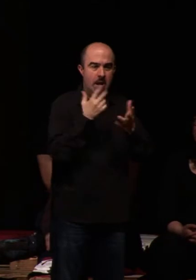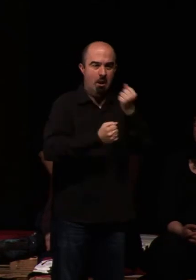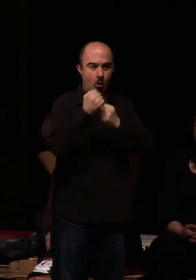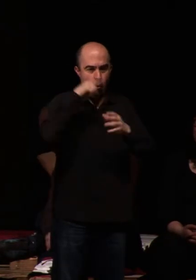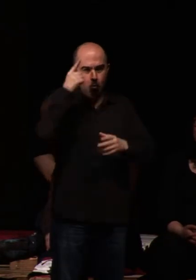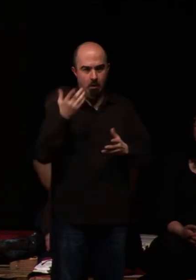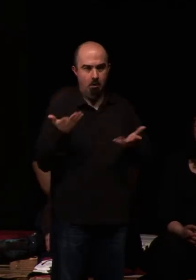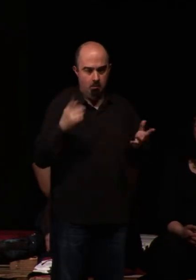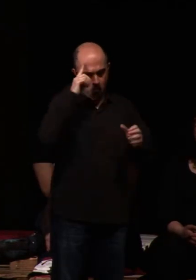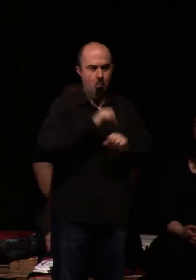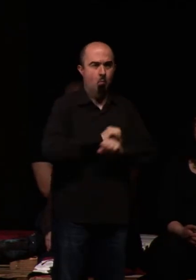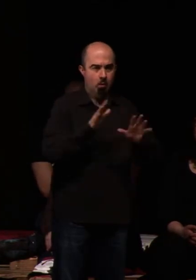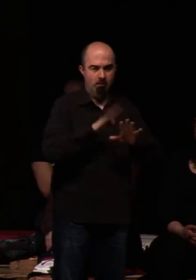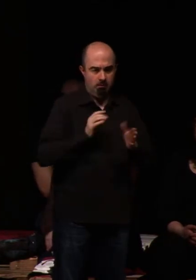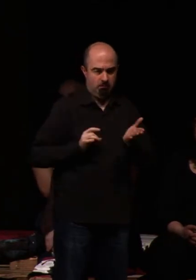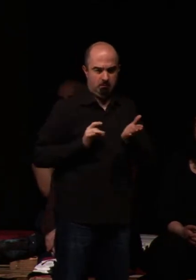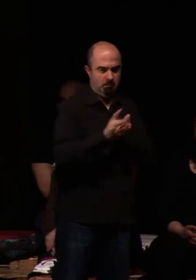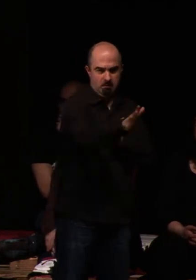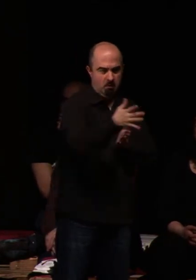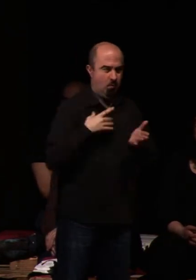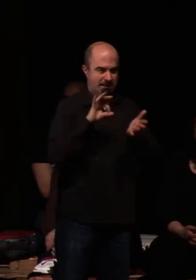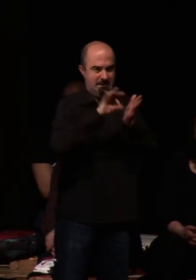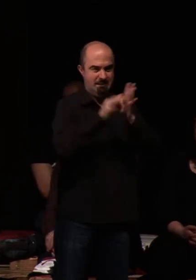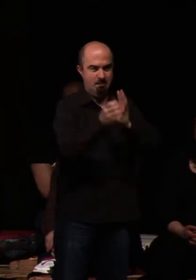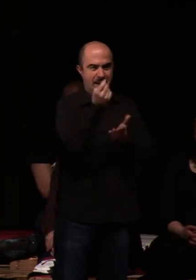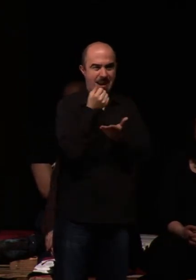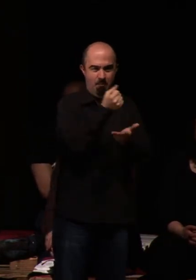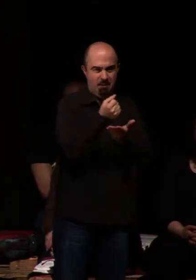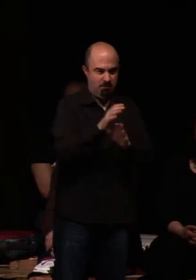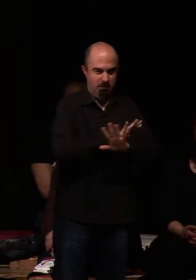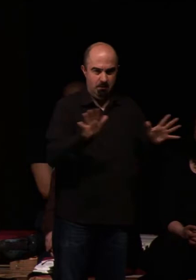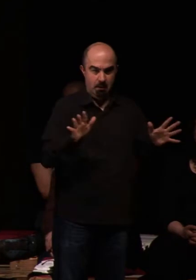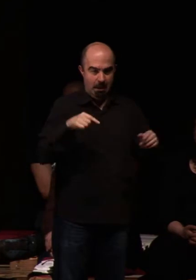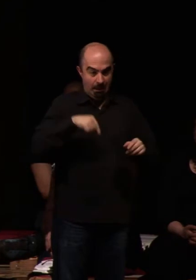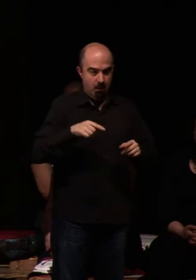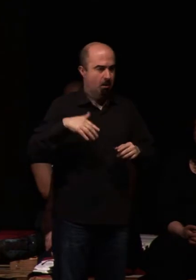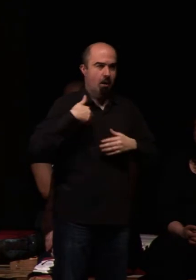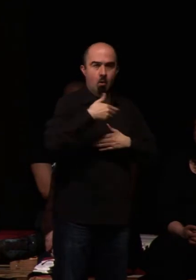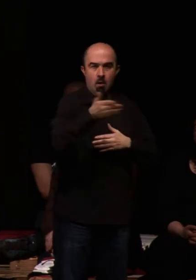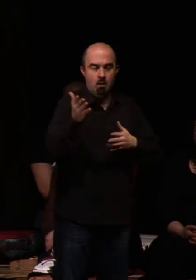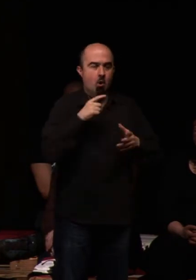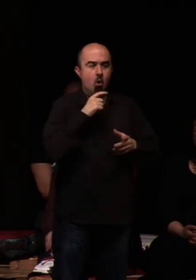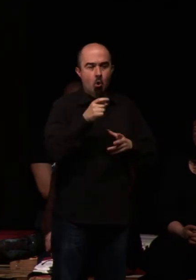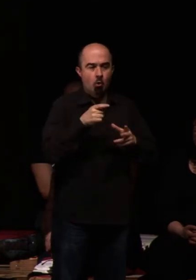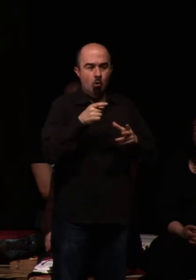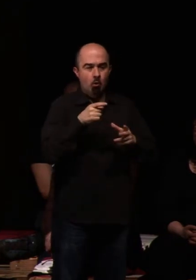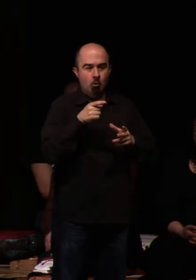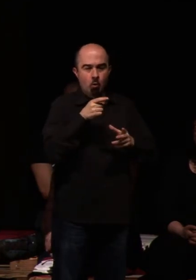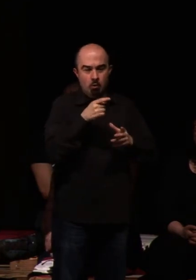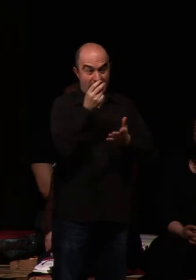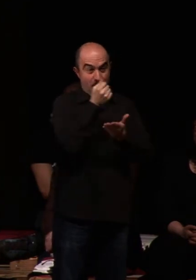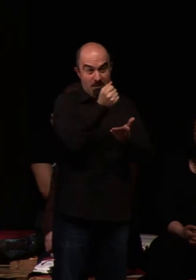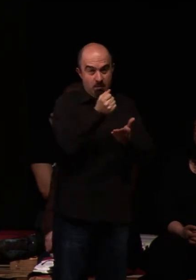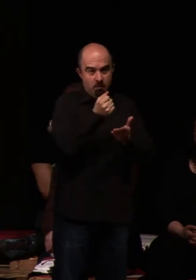també, òbviament, que pretén destituir el règim del capitalisme senil. Aquí i arreu, la funció antisocial fonamental del capitalisme